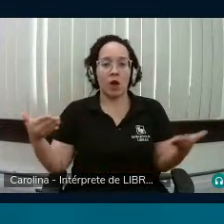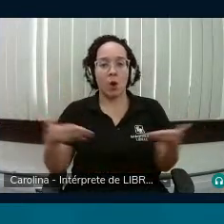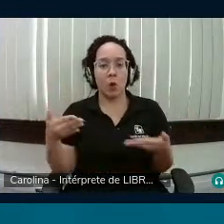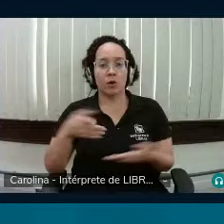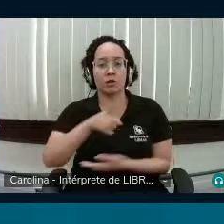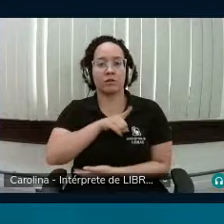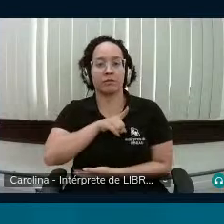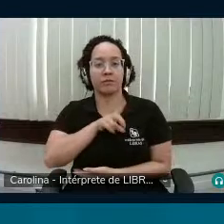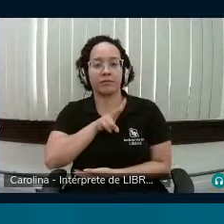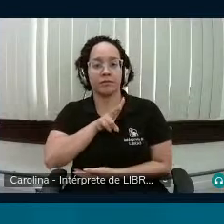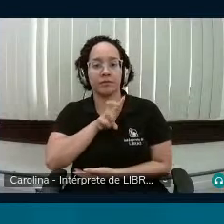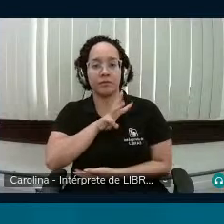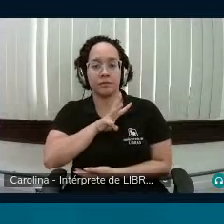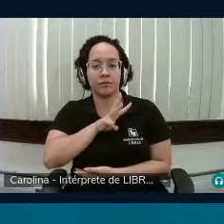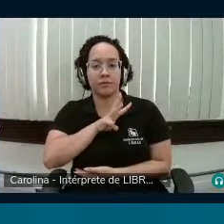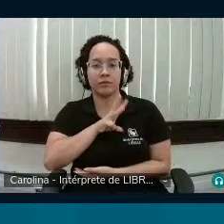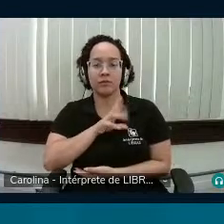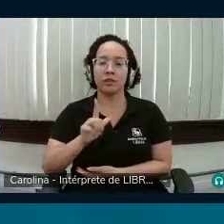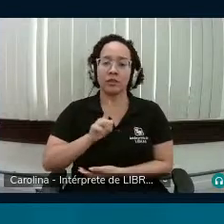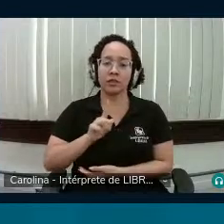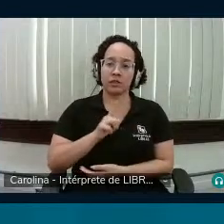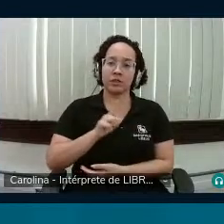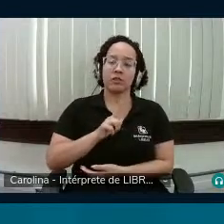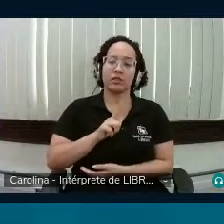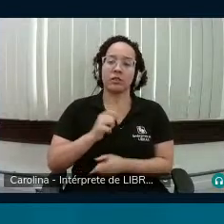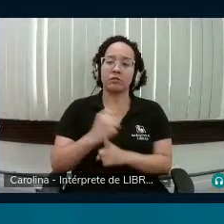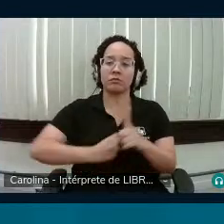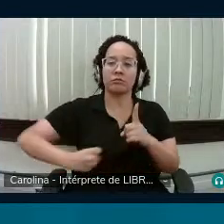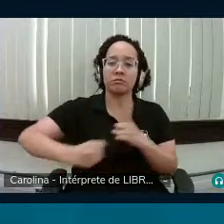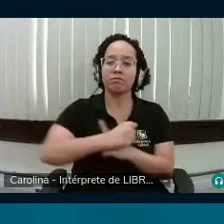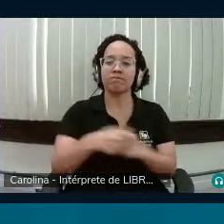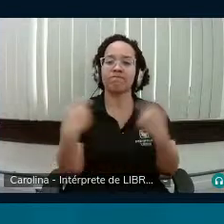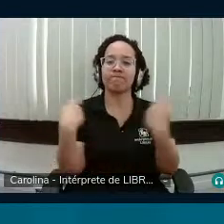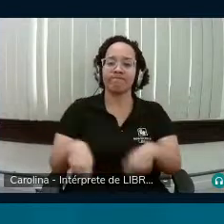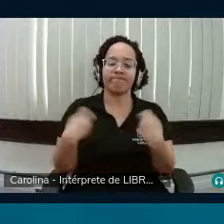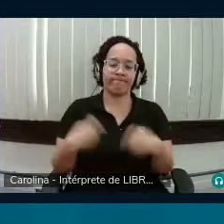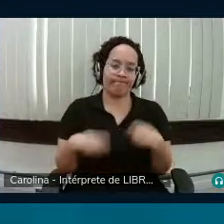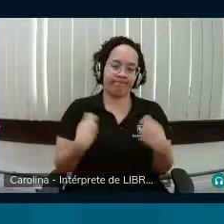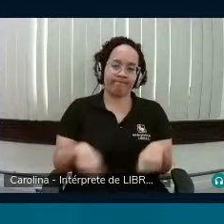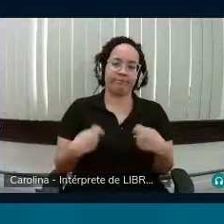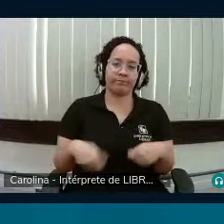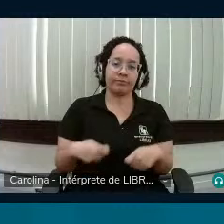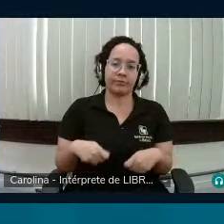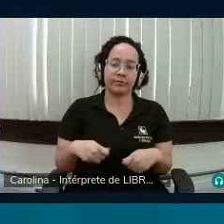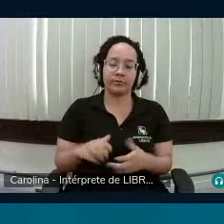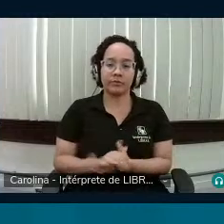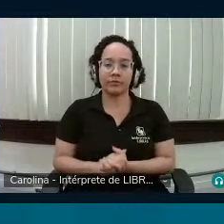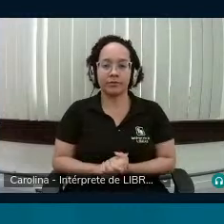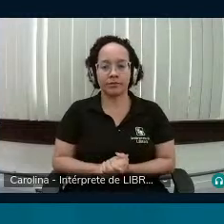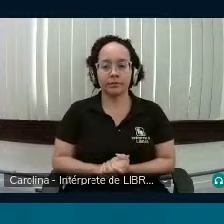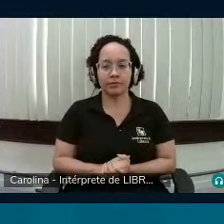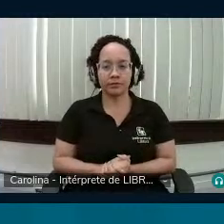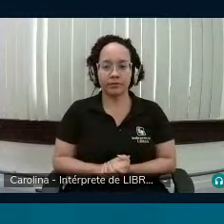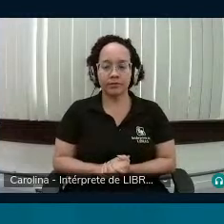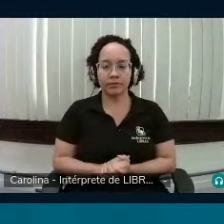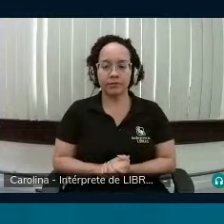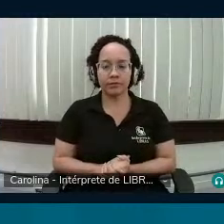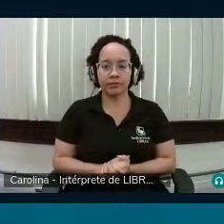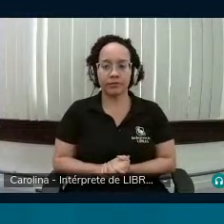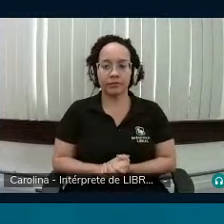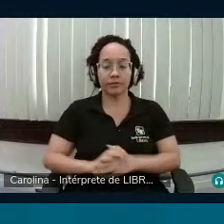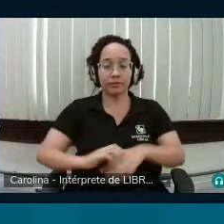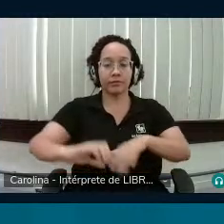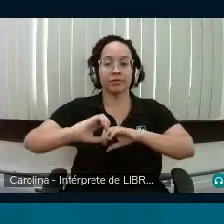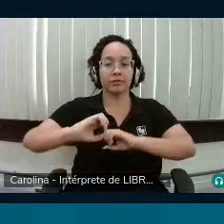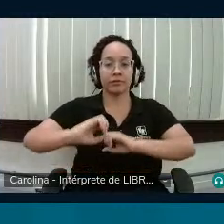uma demanda daquele momento da sociedade, de modo a considerar que o